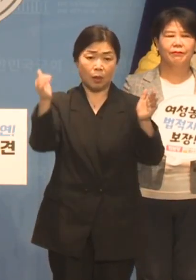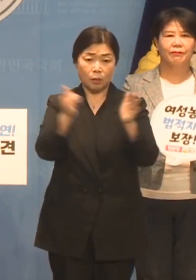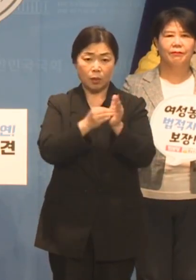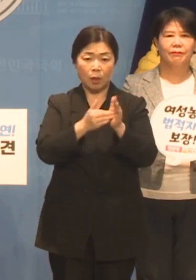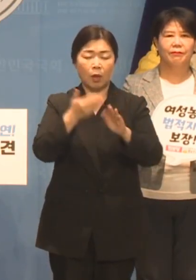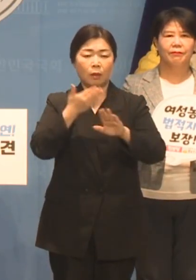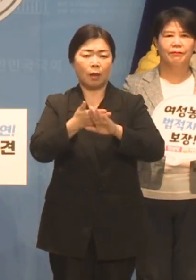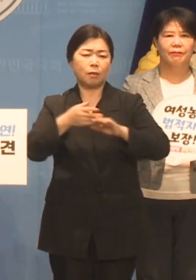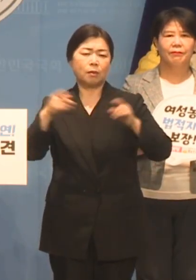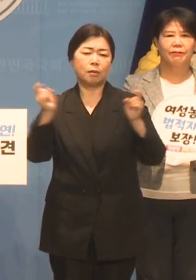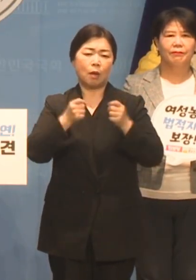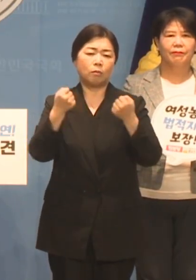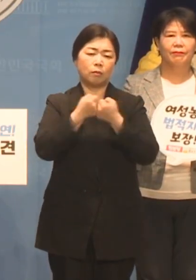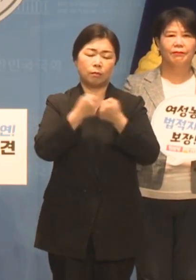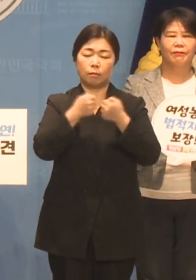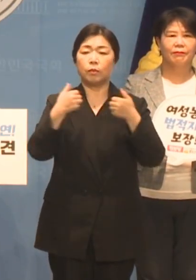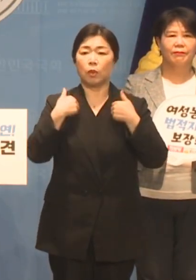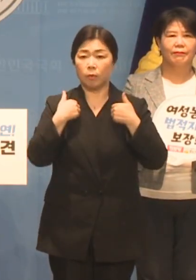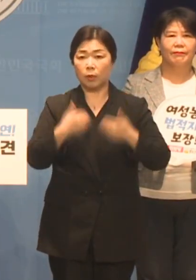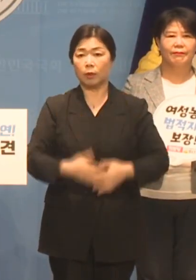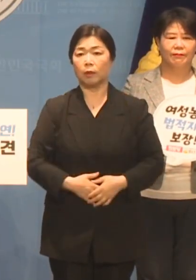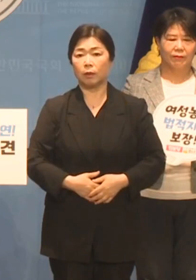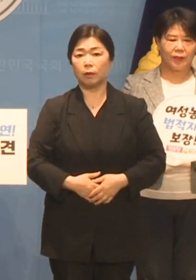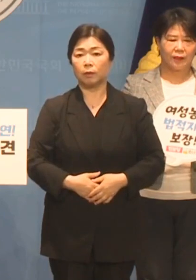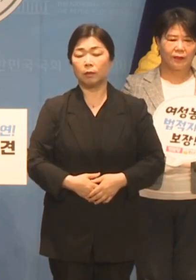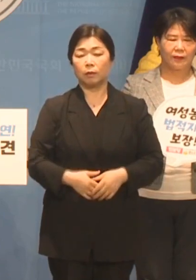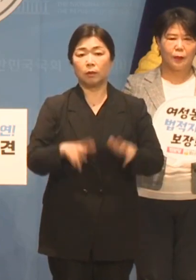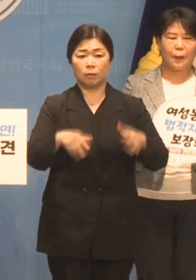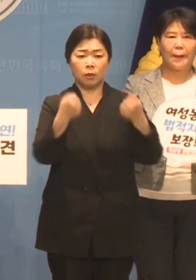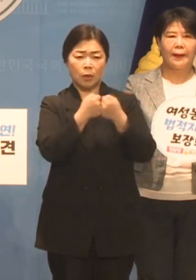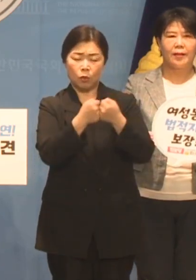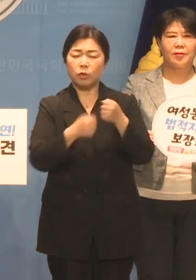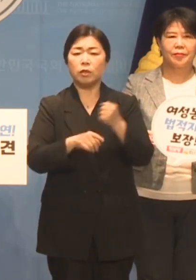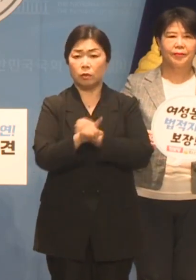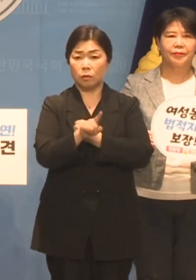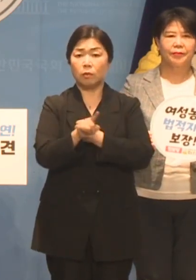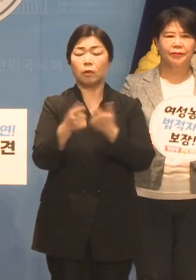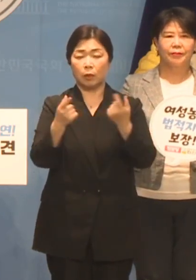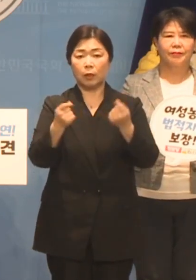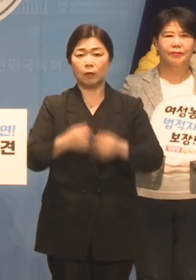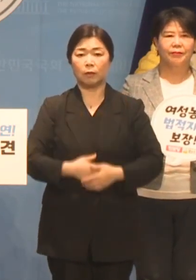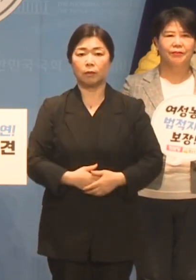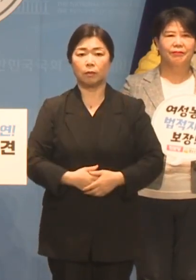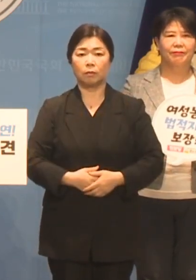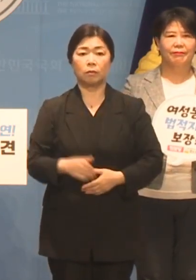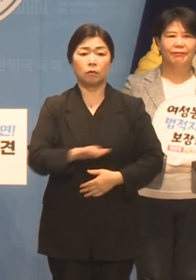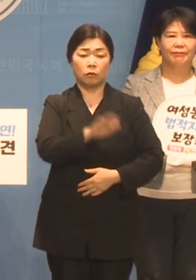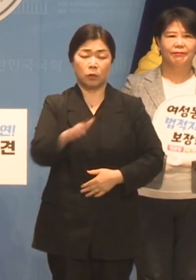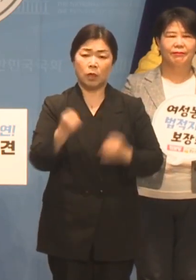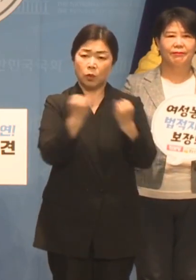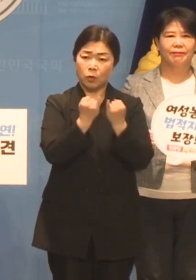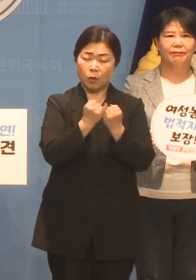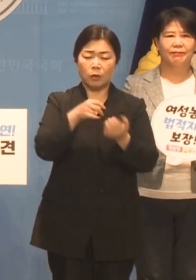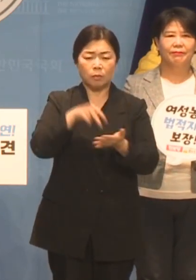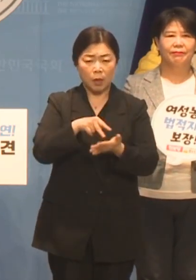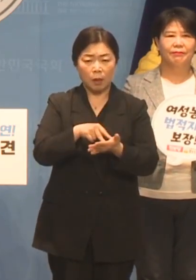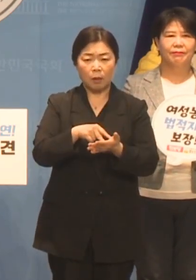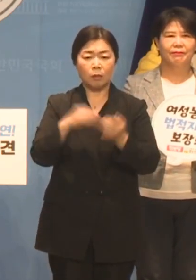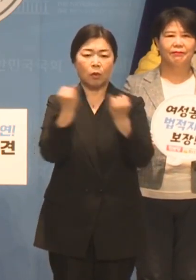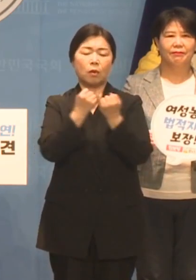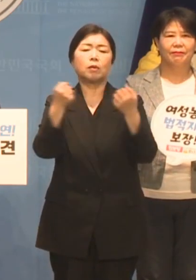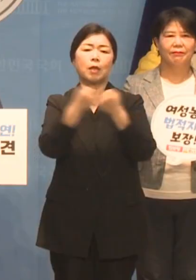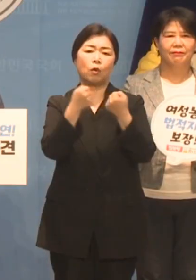다른 싸움이 필요합니다. 여전히 우리가 싸우는 이유입니다. 여전히 여성의 싸움이